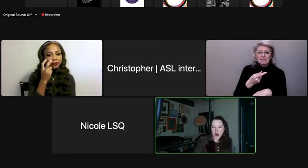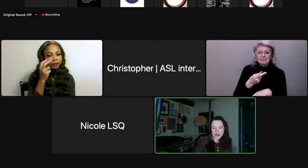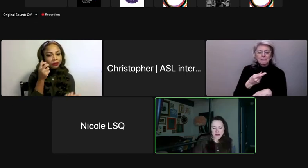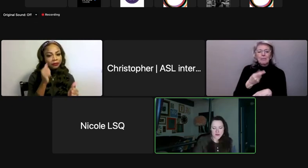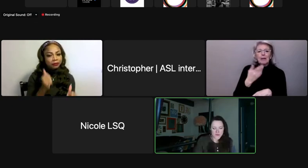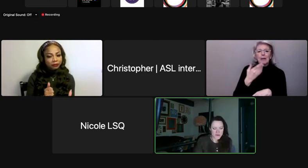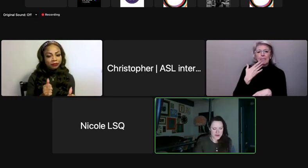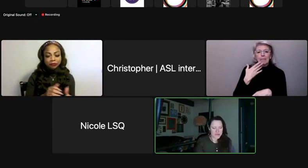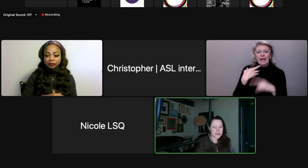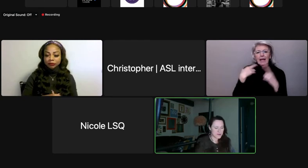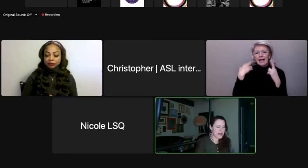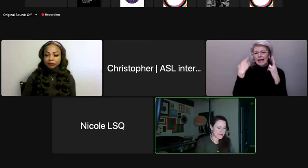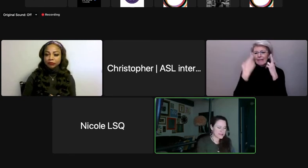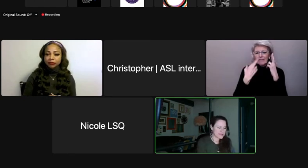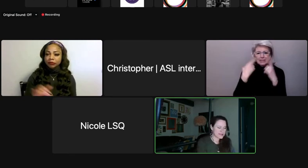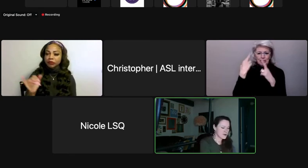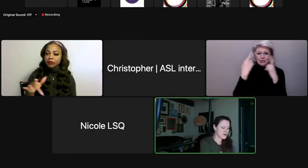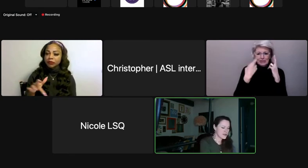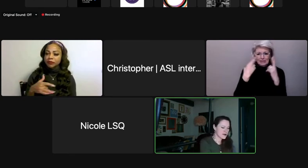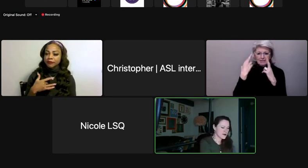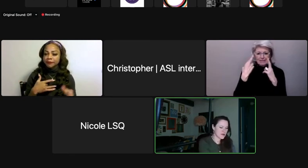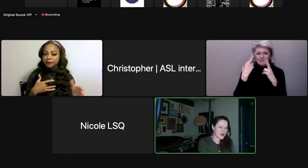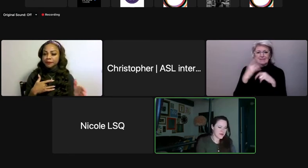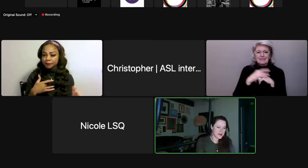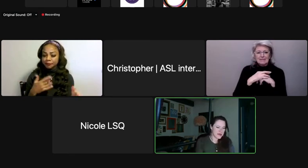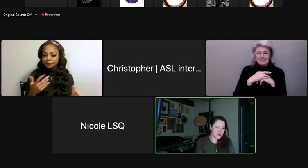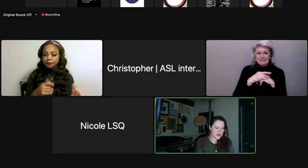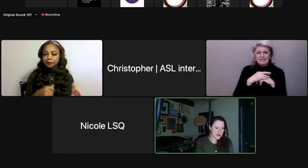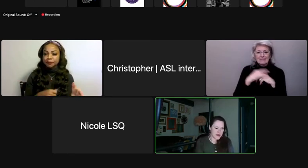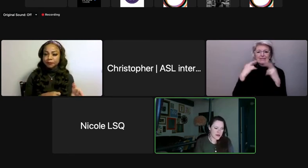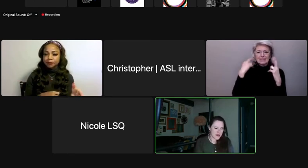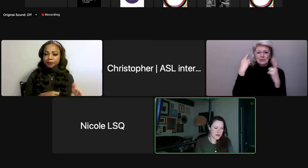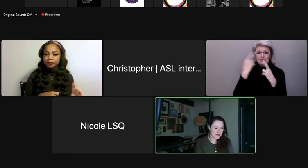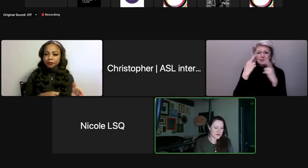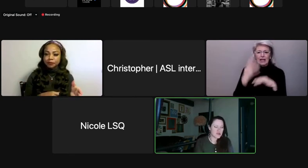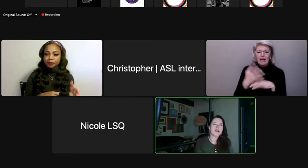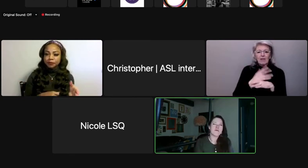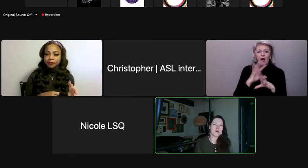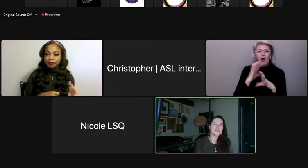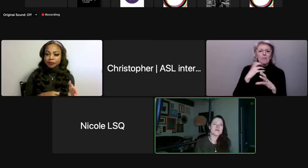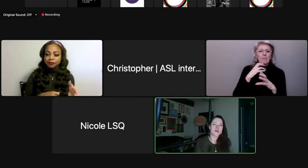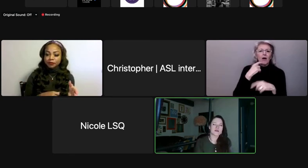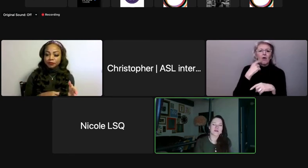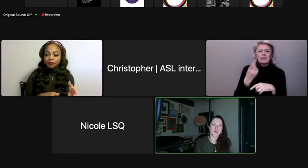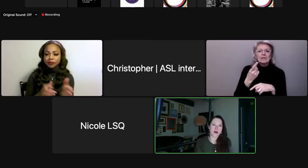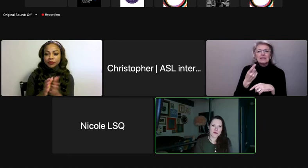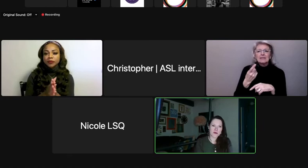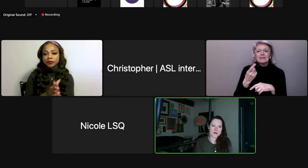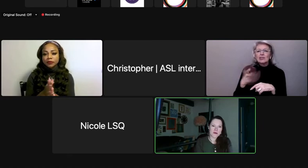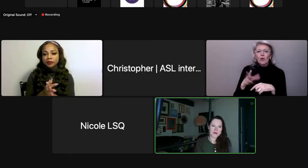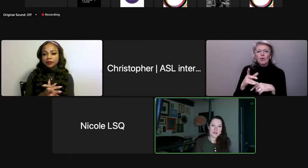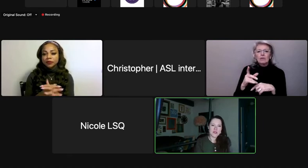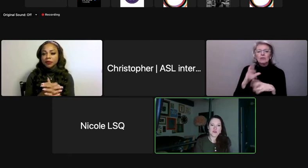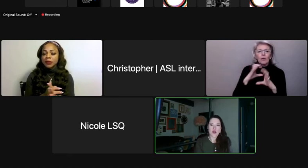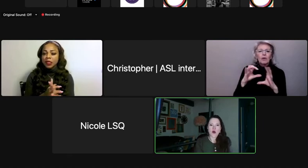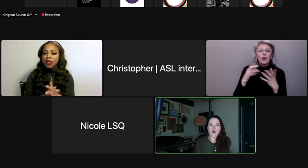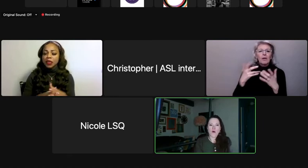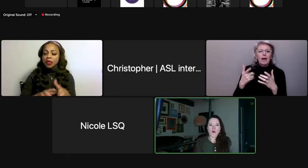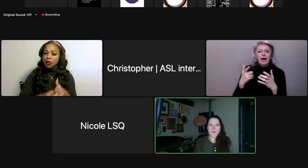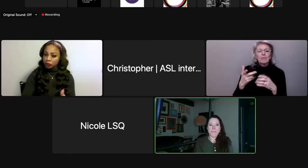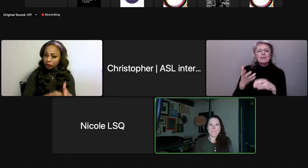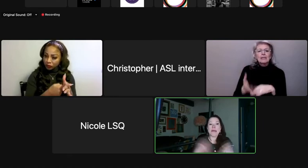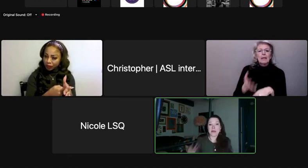réfléchir à comment on communique les choses et les préacquis